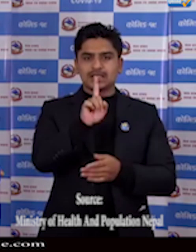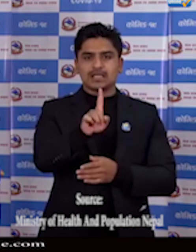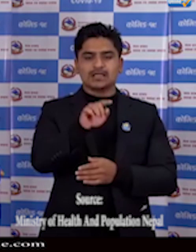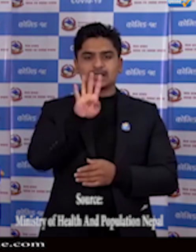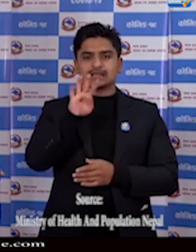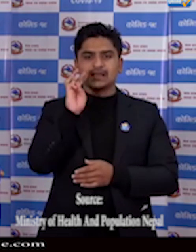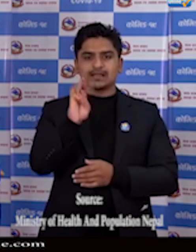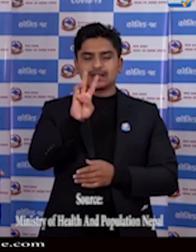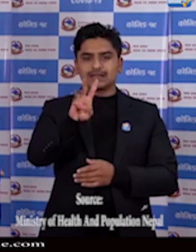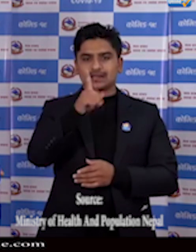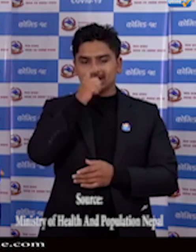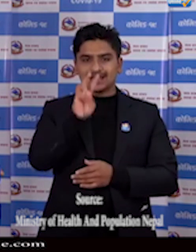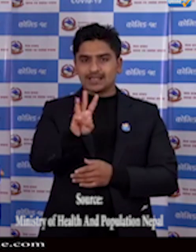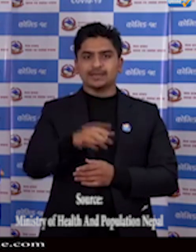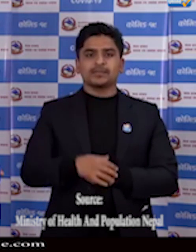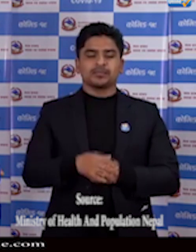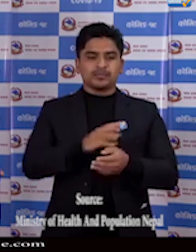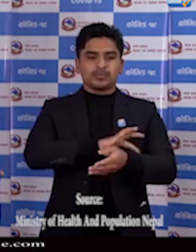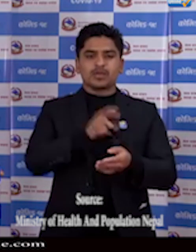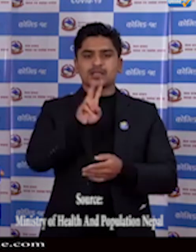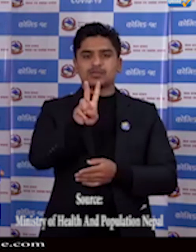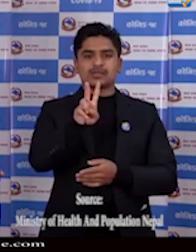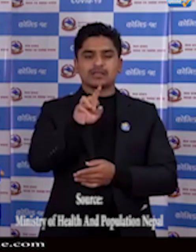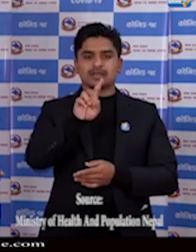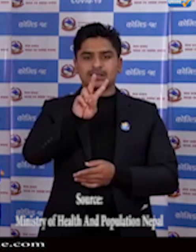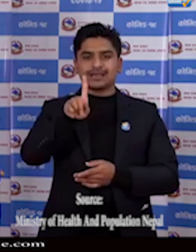1 4,303, प्रदेश नम्बर 2